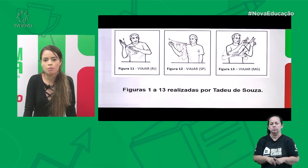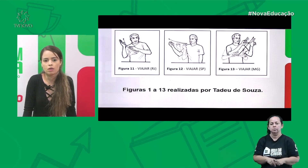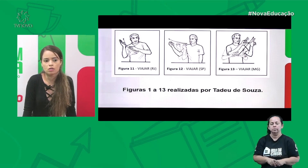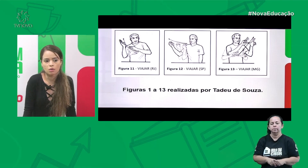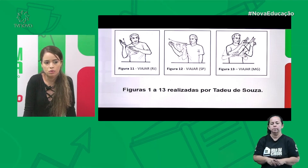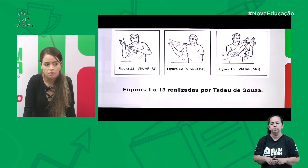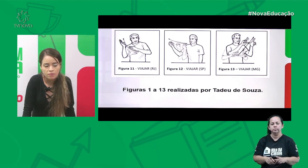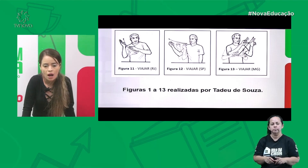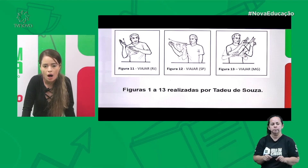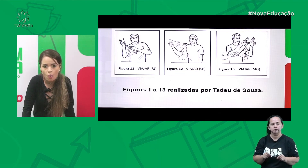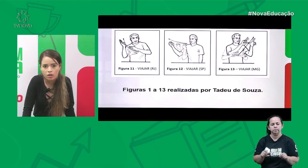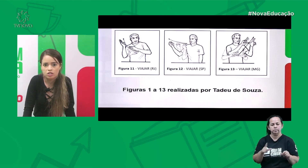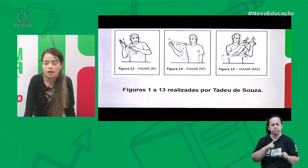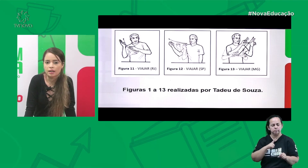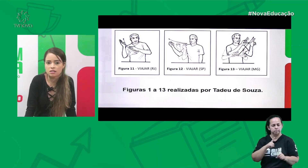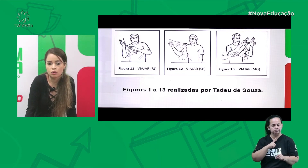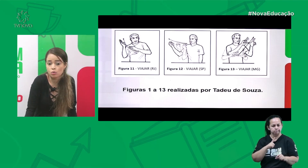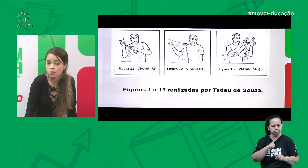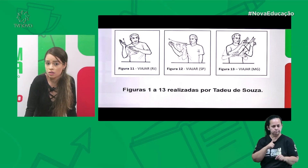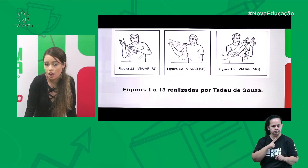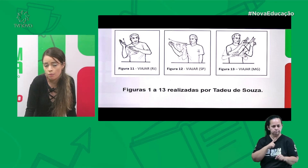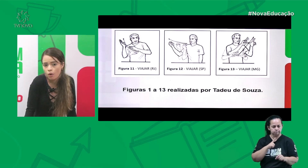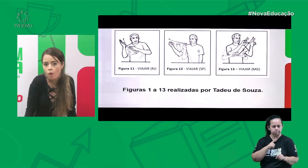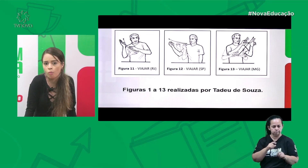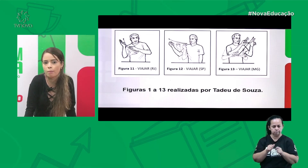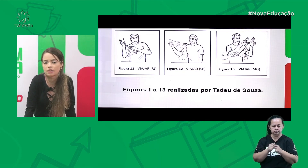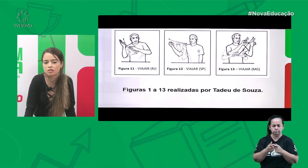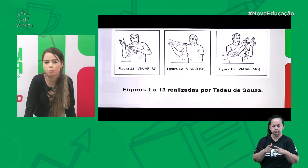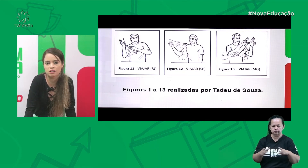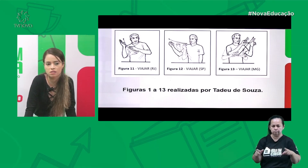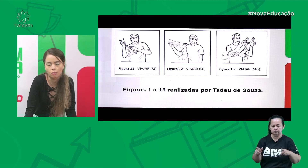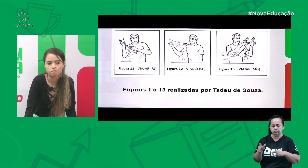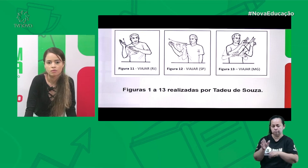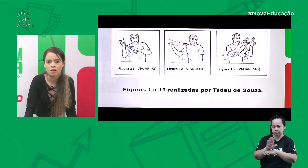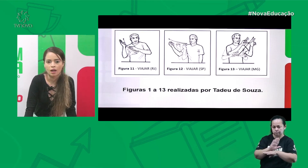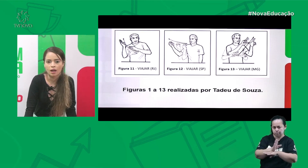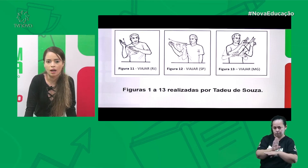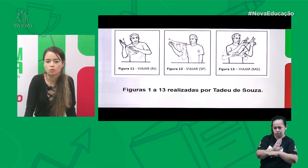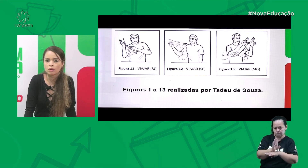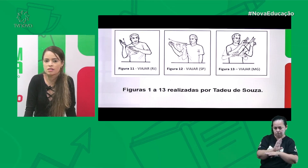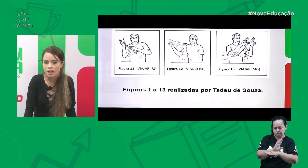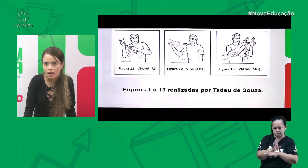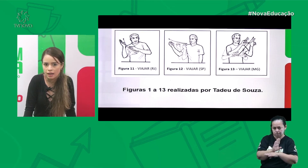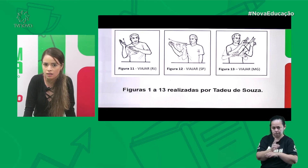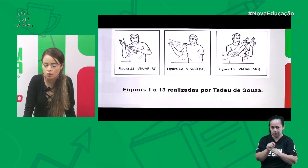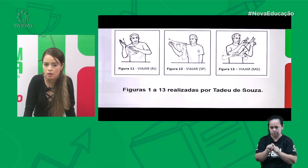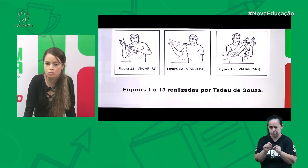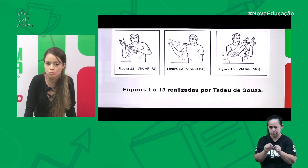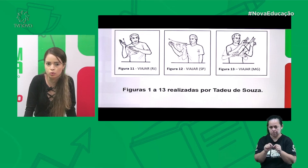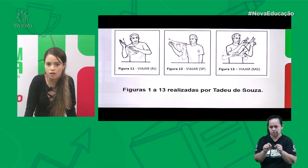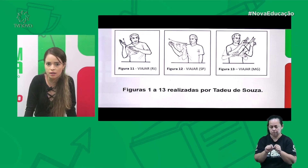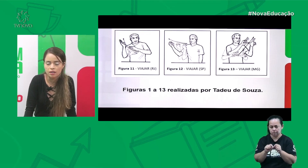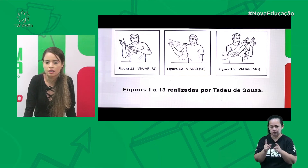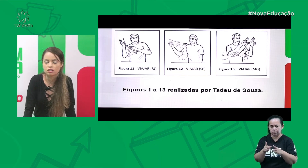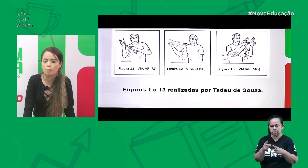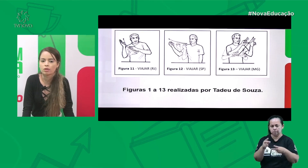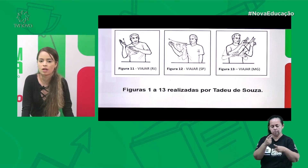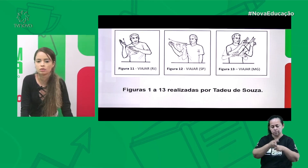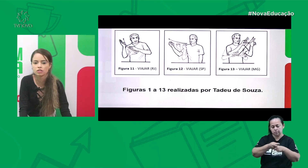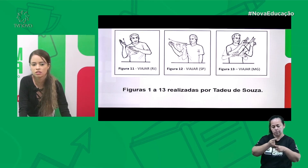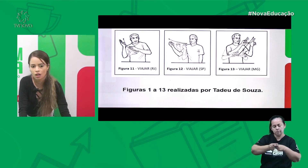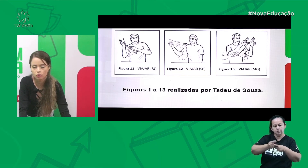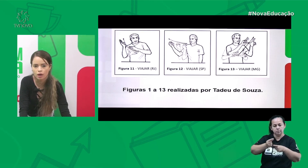E também nós temos algo que está crescendo no cinema, como a participação numa série de uma surda que